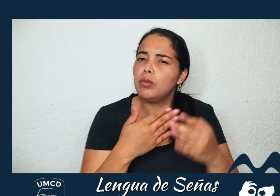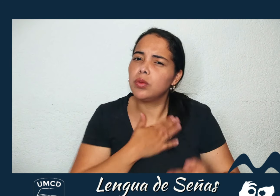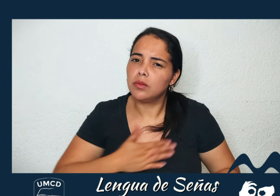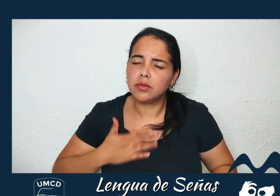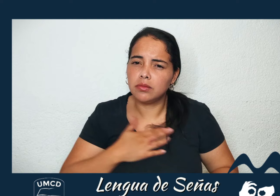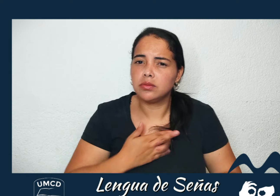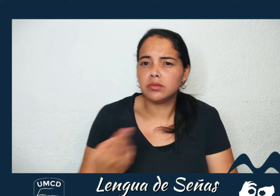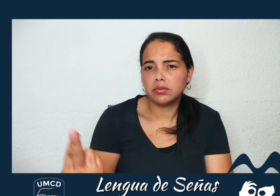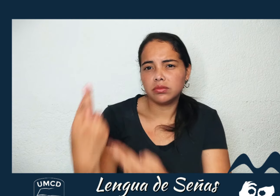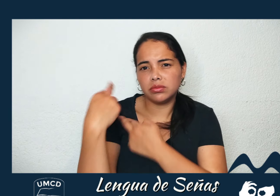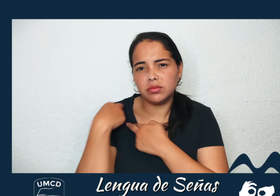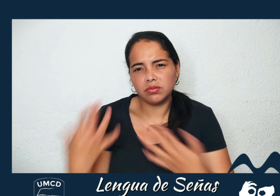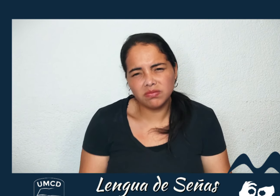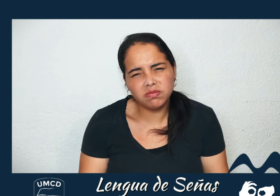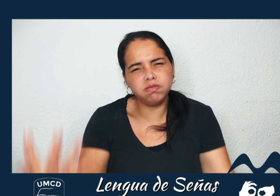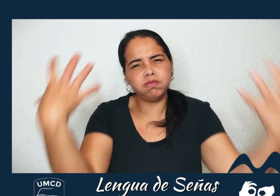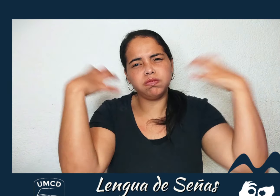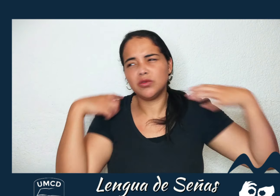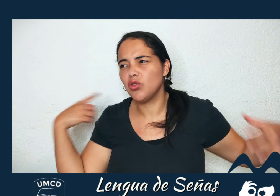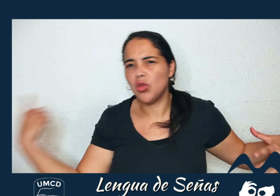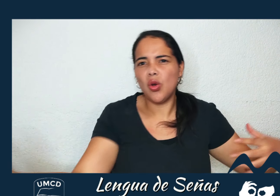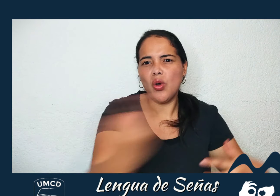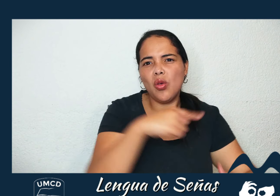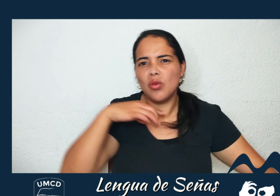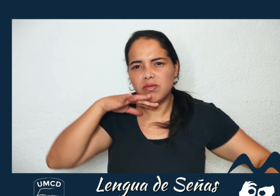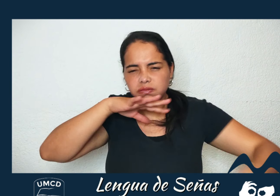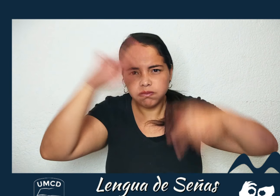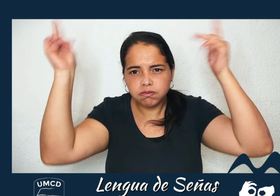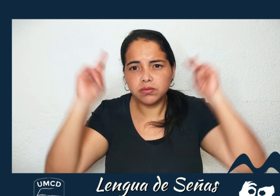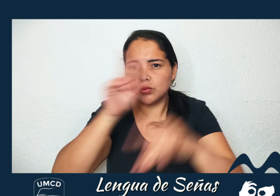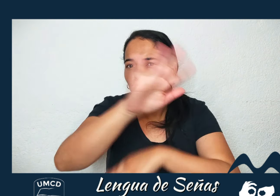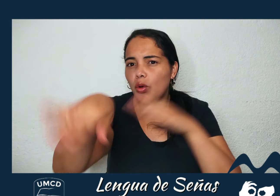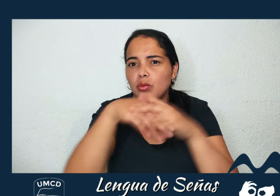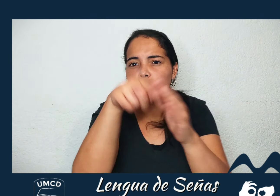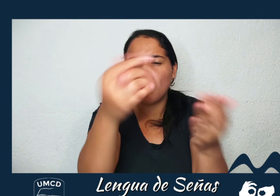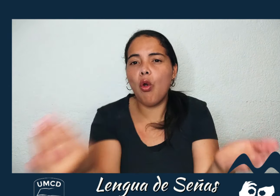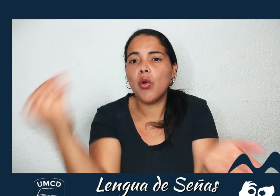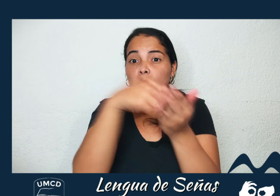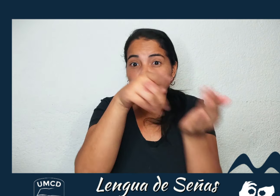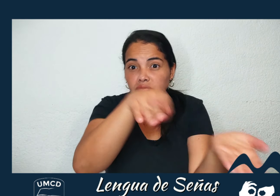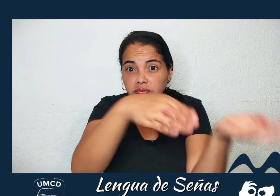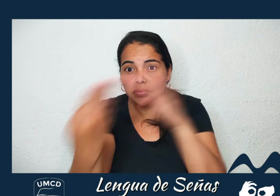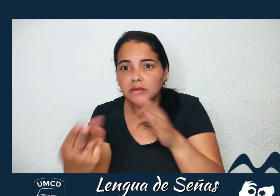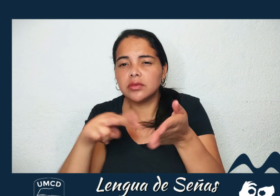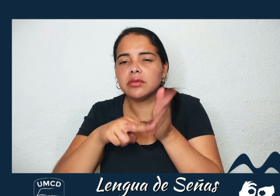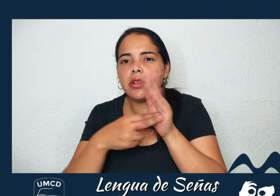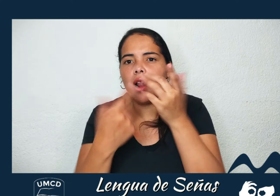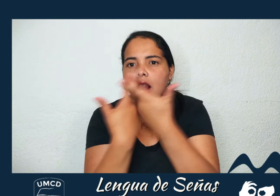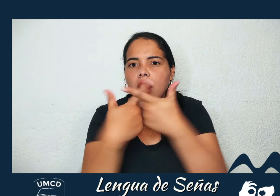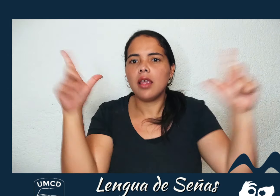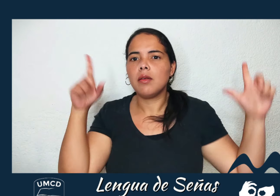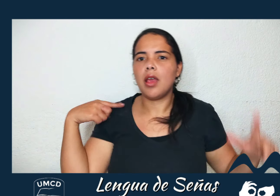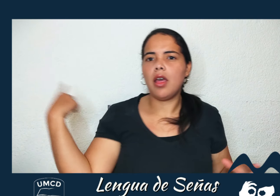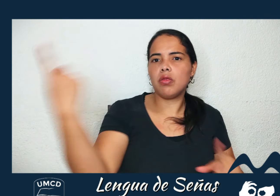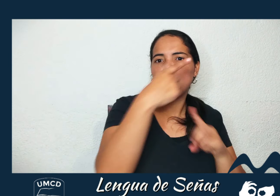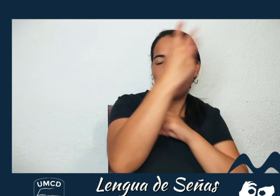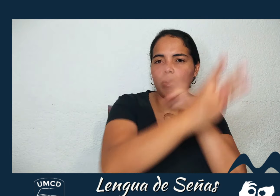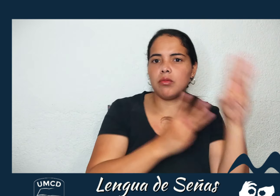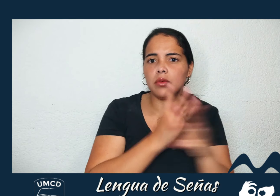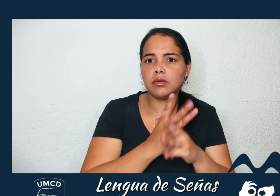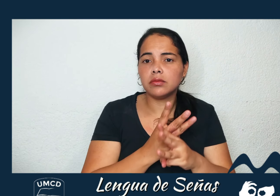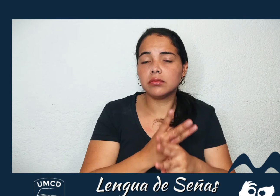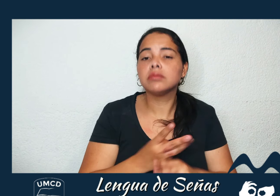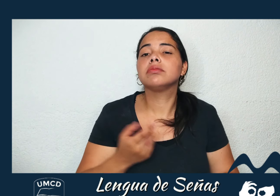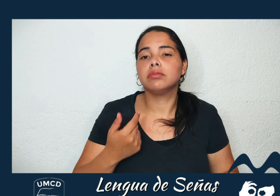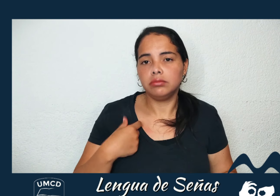dolor mío. Pero no solamente eso, desde el momento que Jesucristo estuvo frente a sus enemigos, cuando